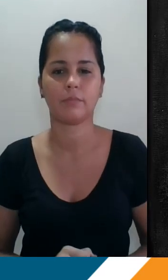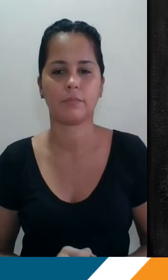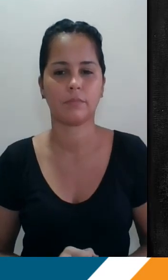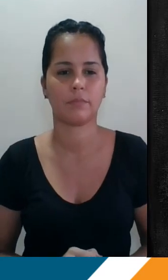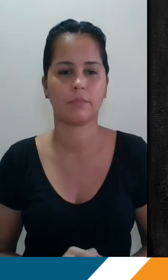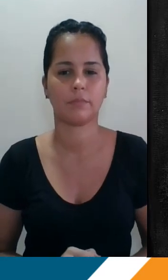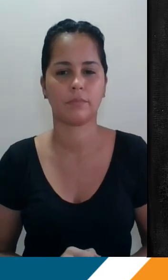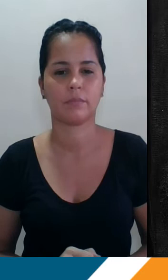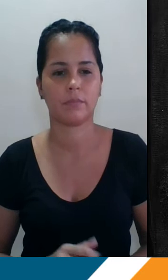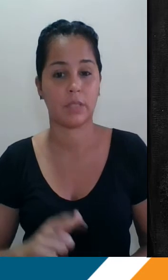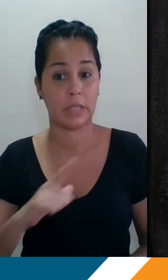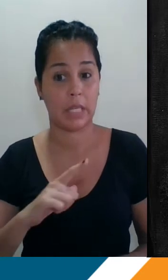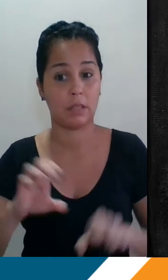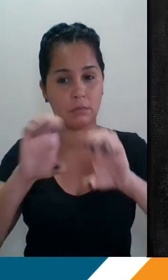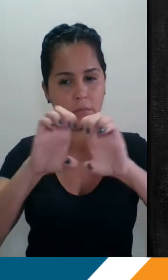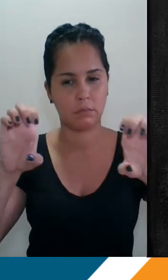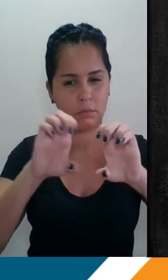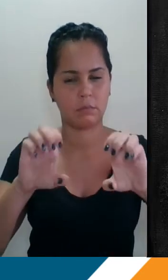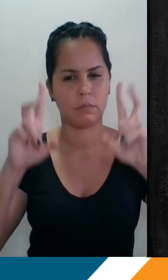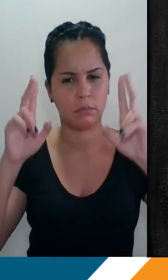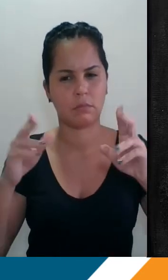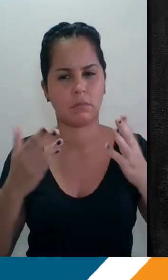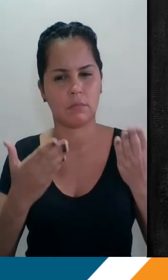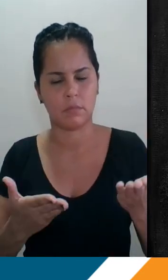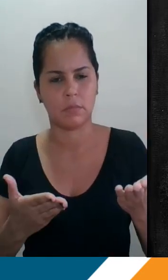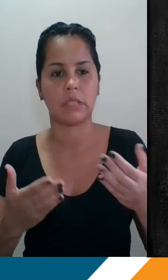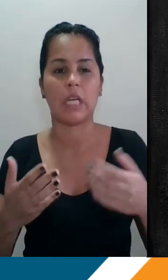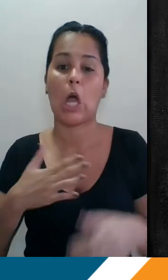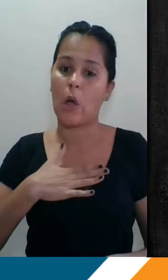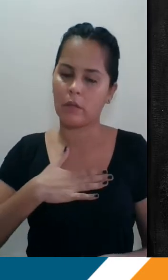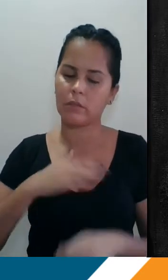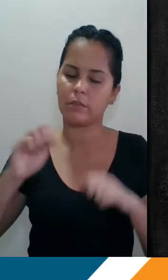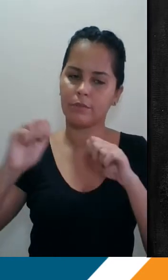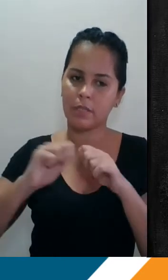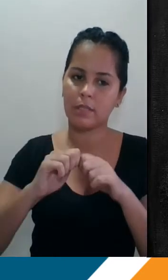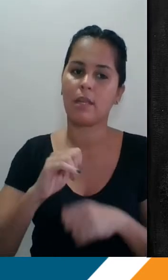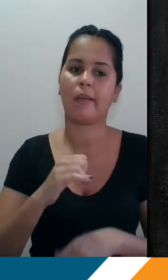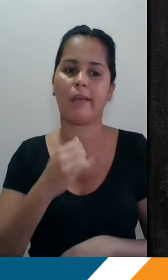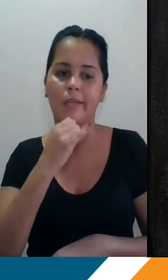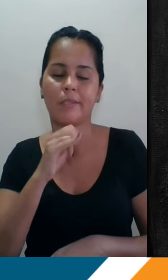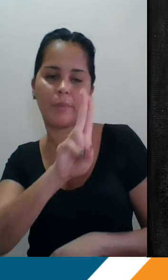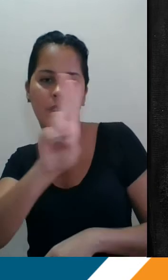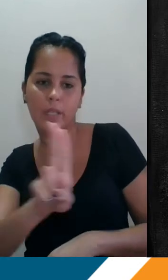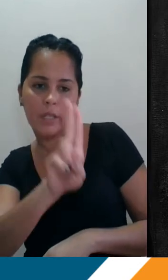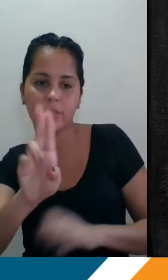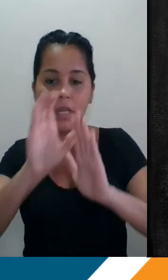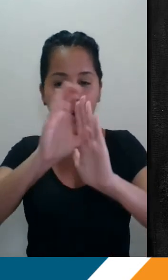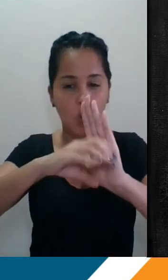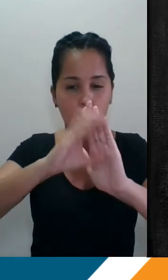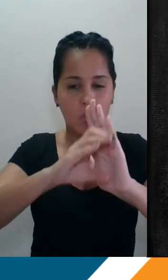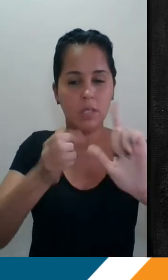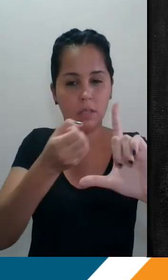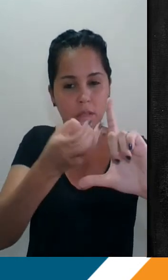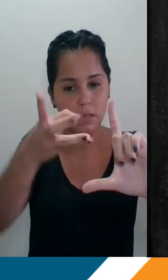gente tem uma inequação assim, o que nós gostaríamos de fazer, por exemplo, é utilizar a definição de